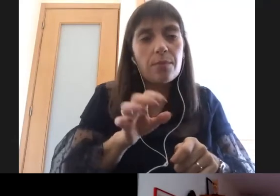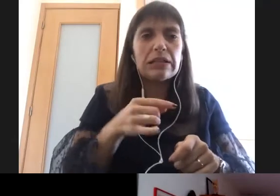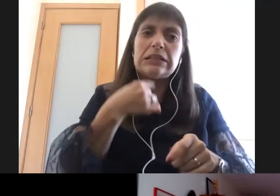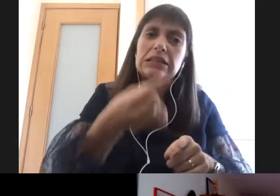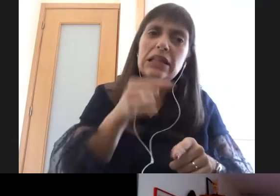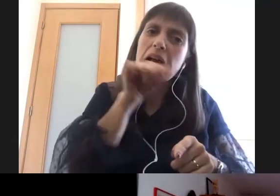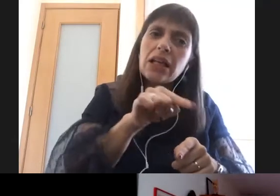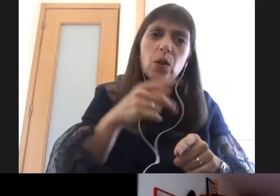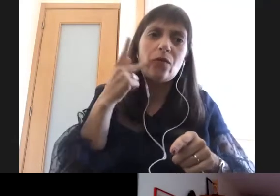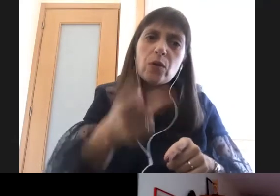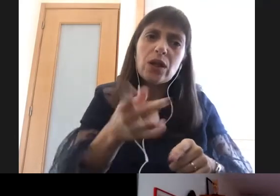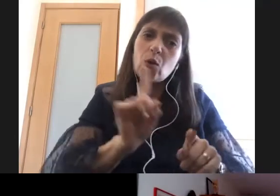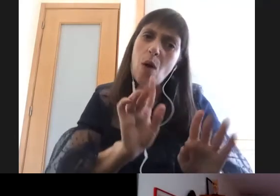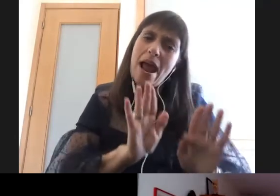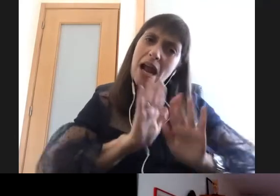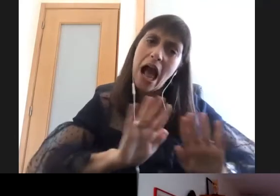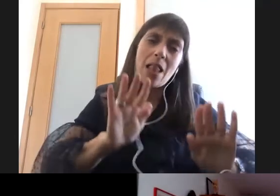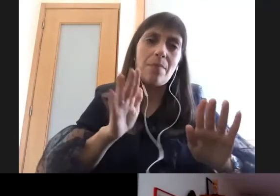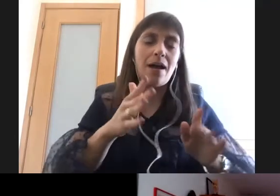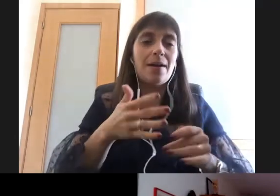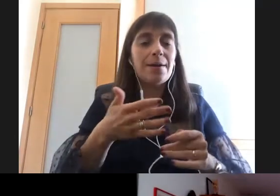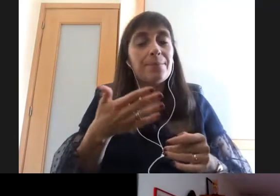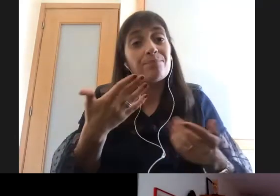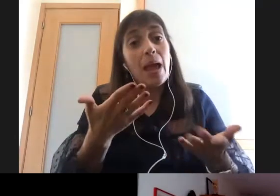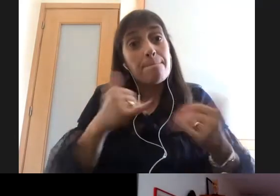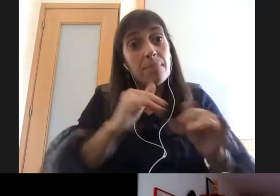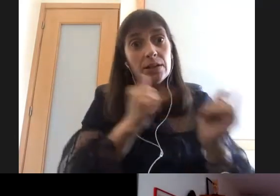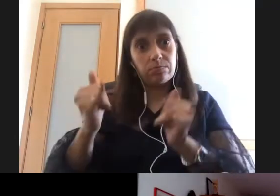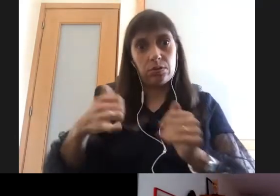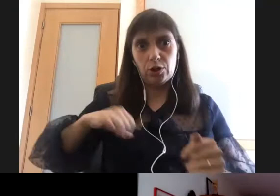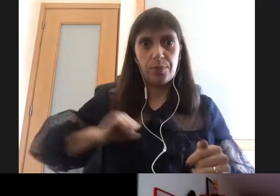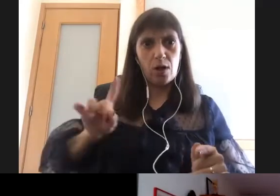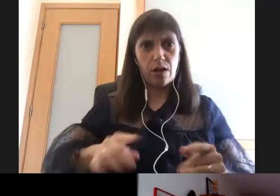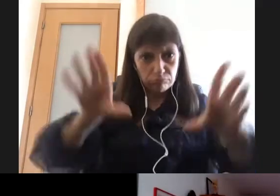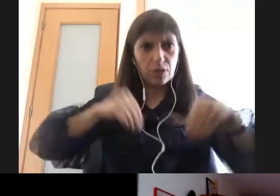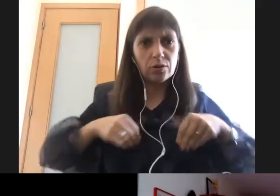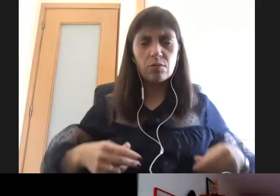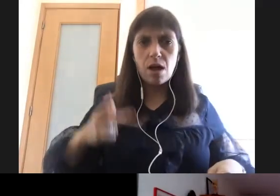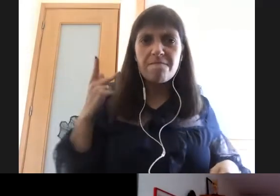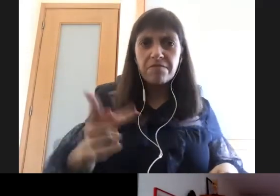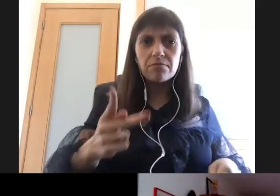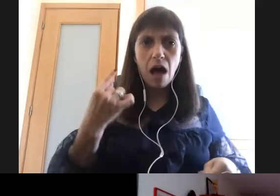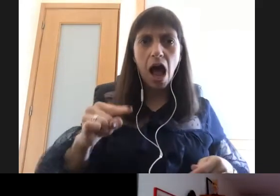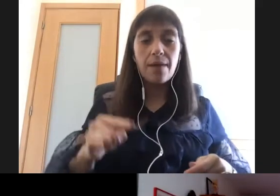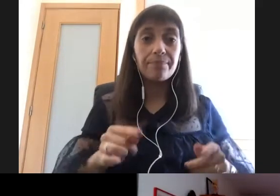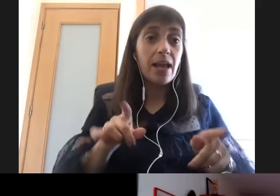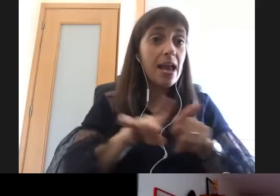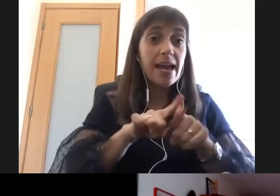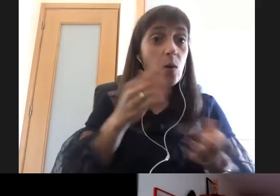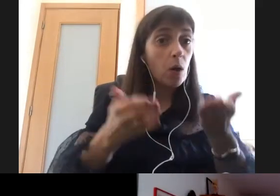violenta, enquanto que os espanhóis assumem sua brutalidade. É comparar Franco com Salazar.